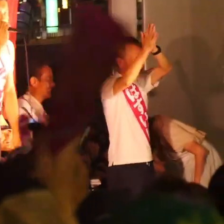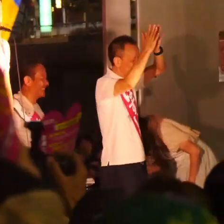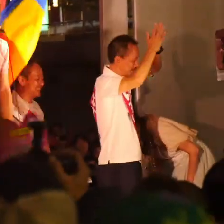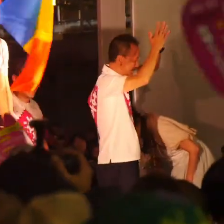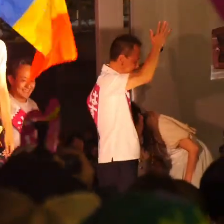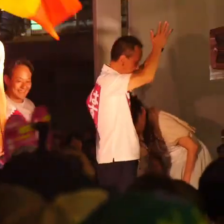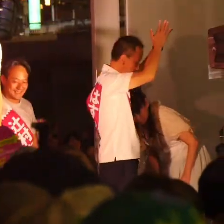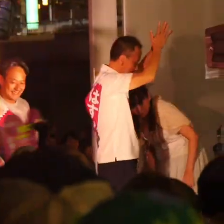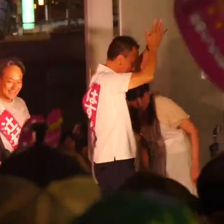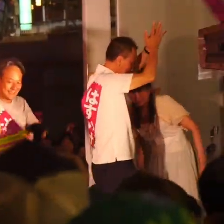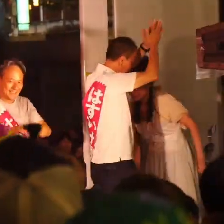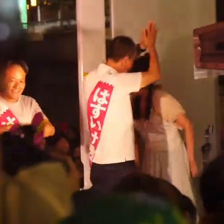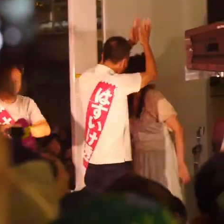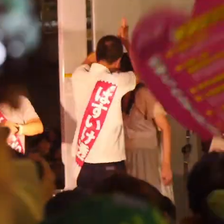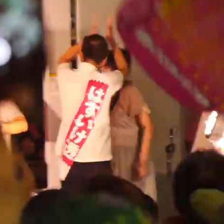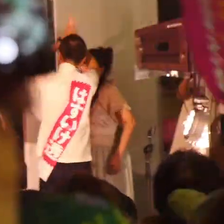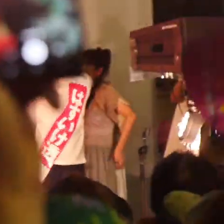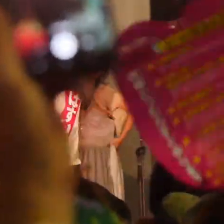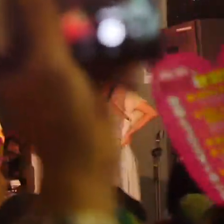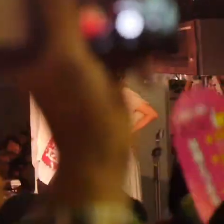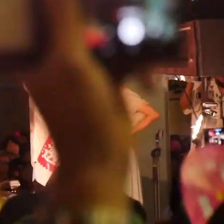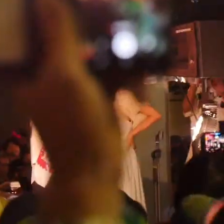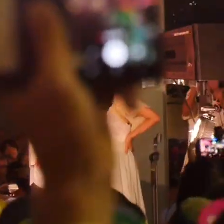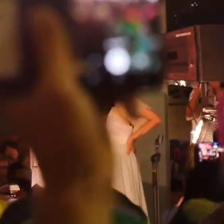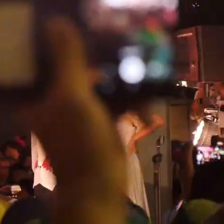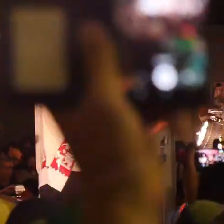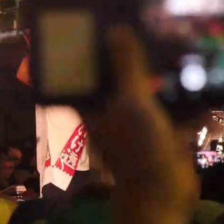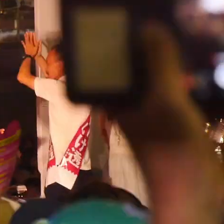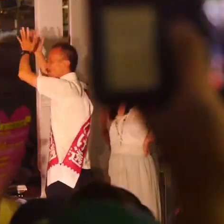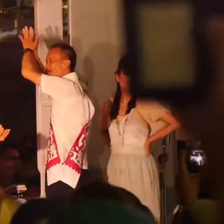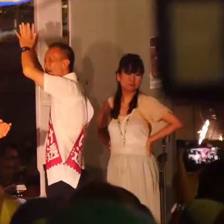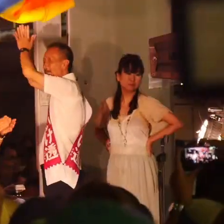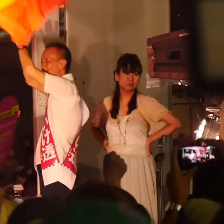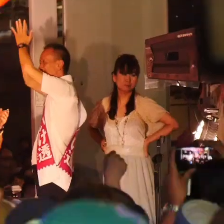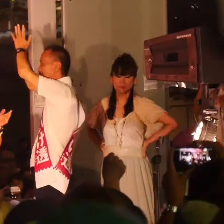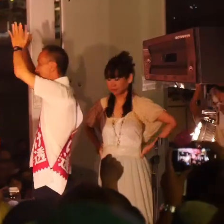取り戻す、取り戻す、日本を取り戻すはこのことだ。